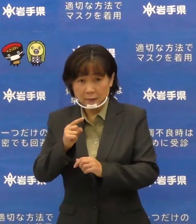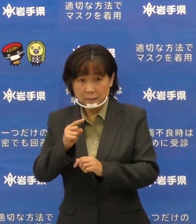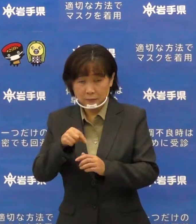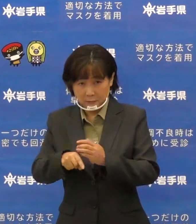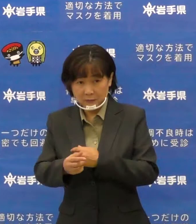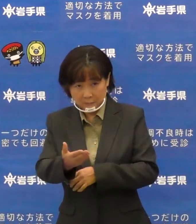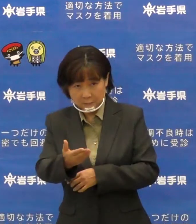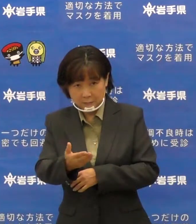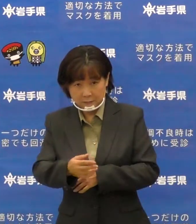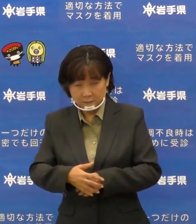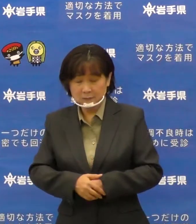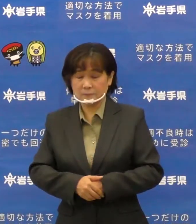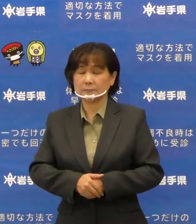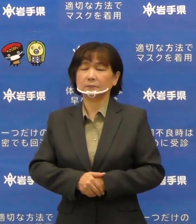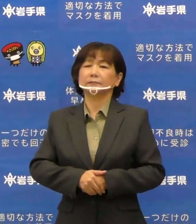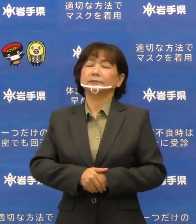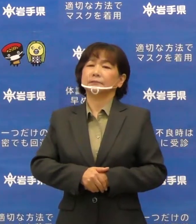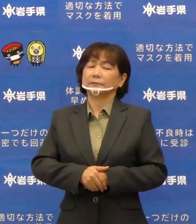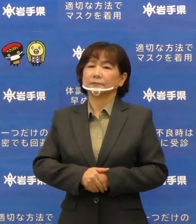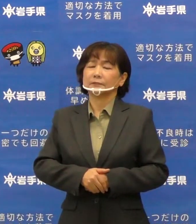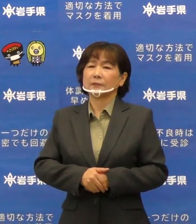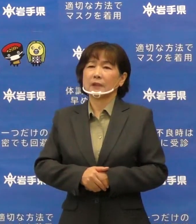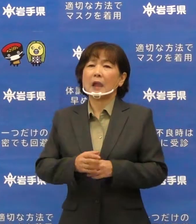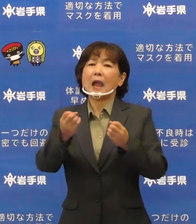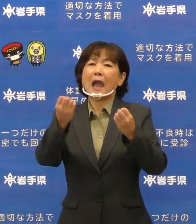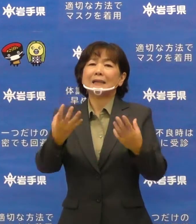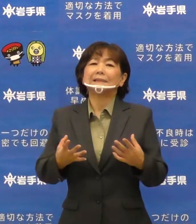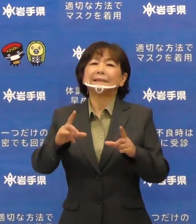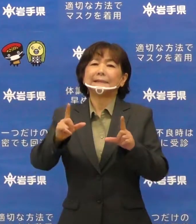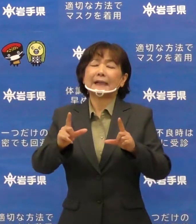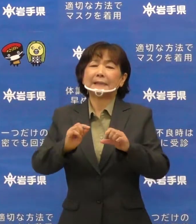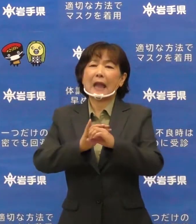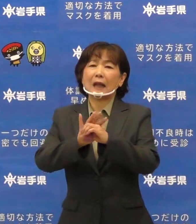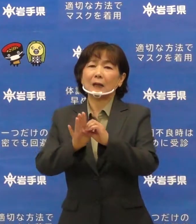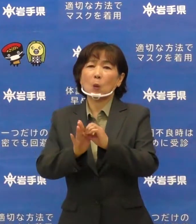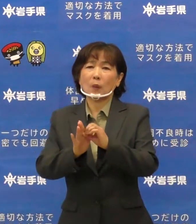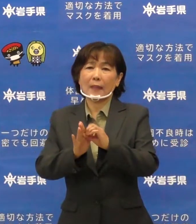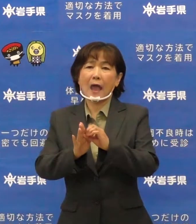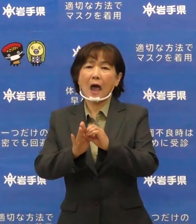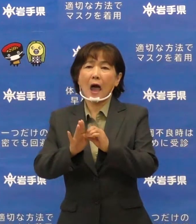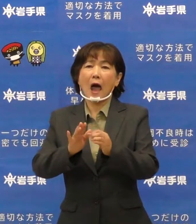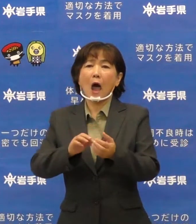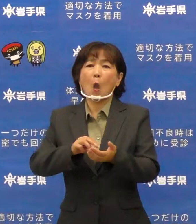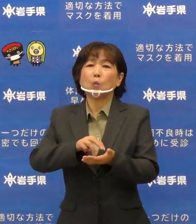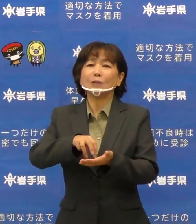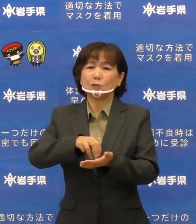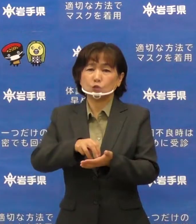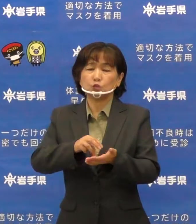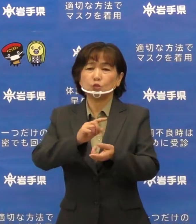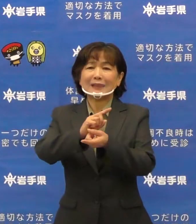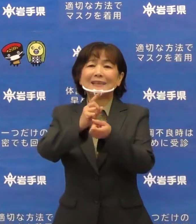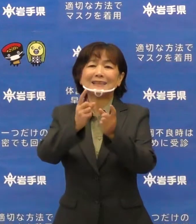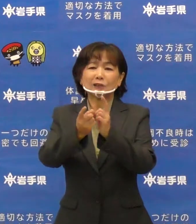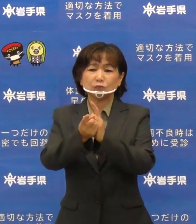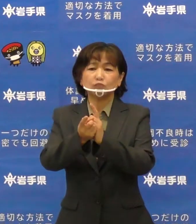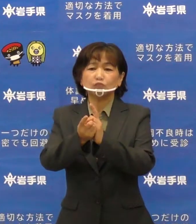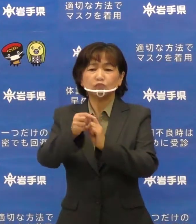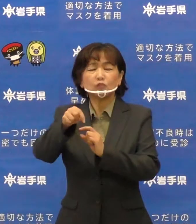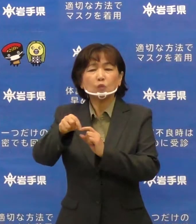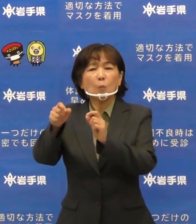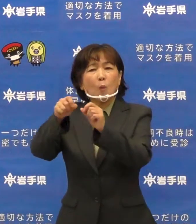新型コロナウイルス対策というのがあったんですけれども、去年こう通常国会をやって